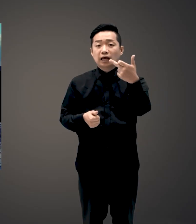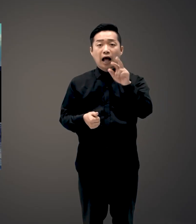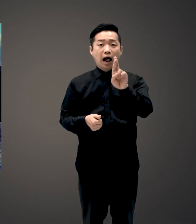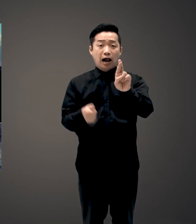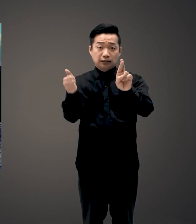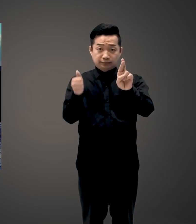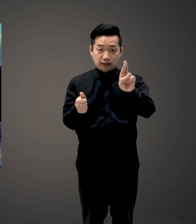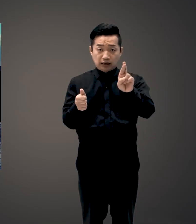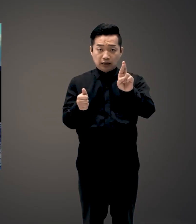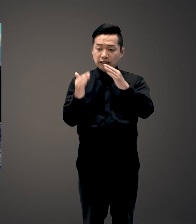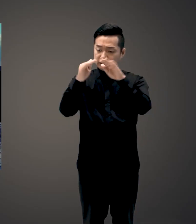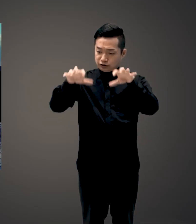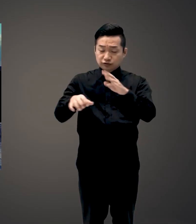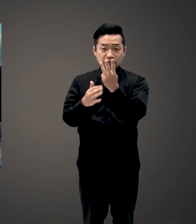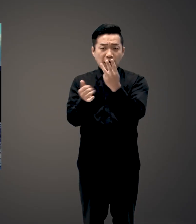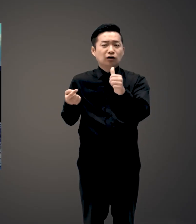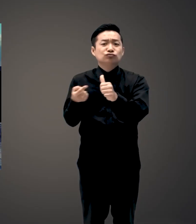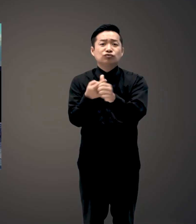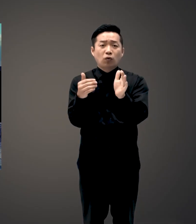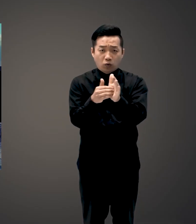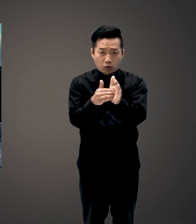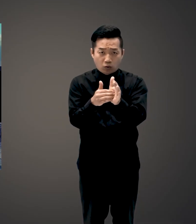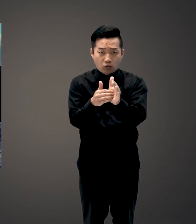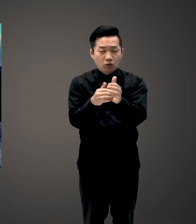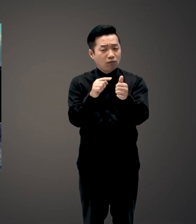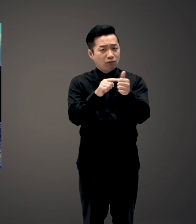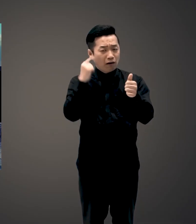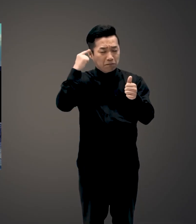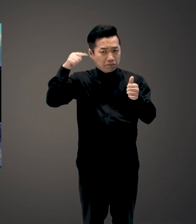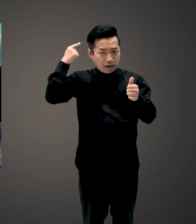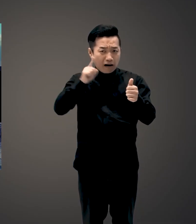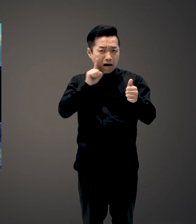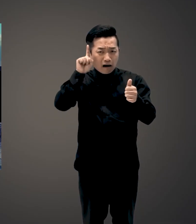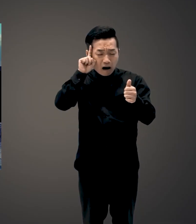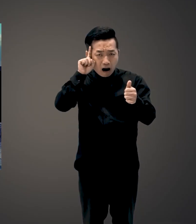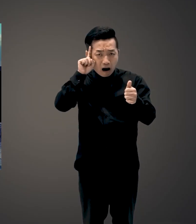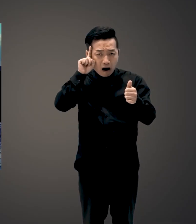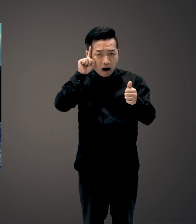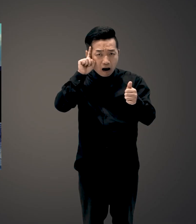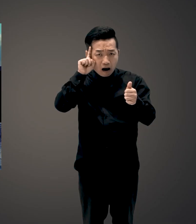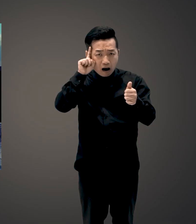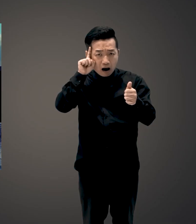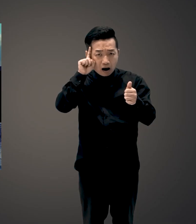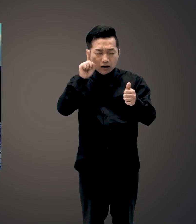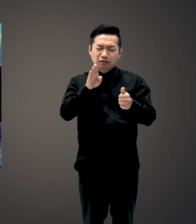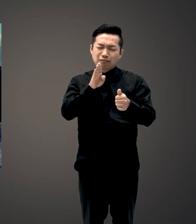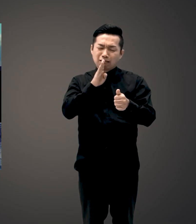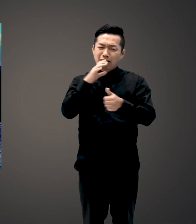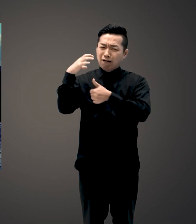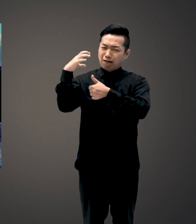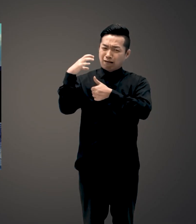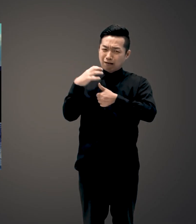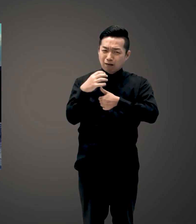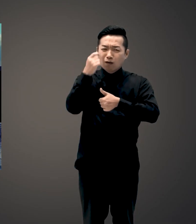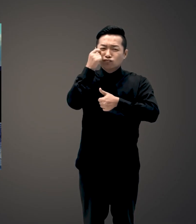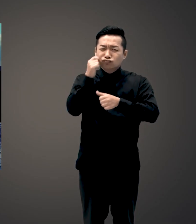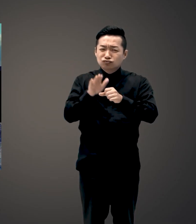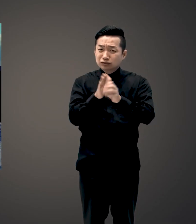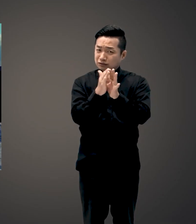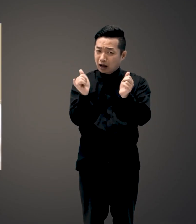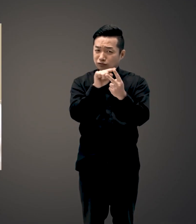시대를 주름잡은 할리우드의 명사들 총출동. 전기톱을 든 영화 감독과 룰렛 바퀴를 돌리는 배우,